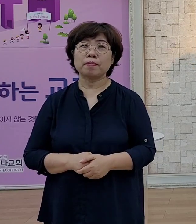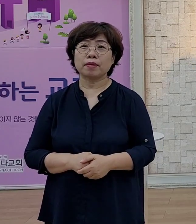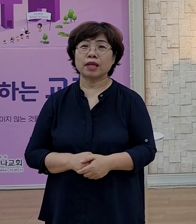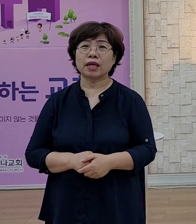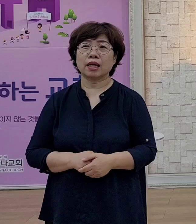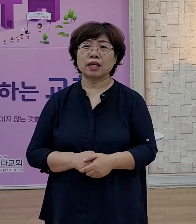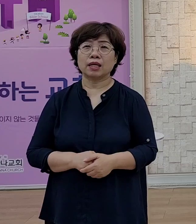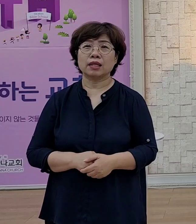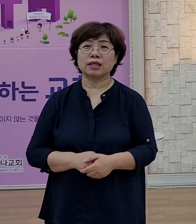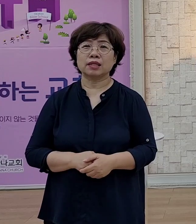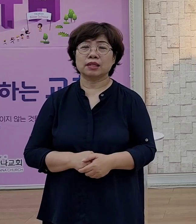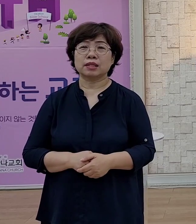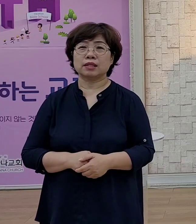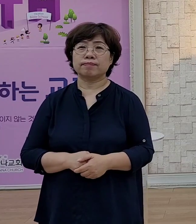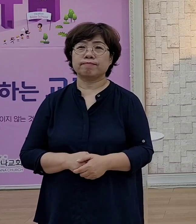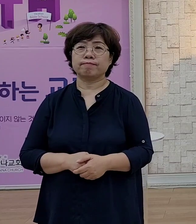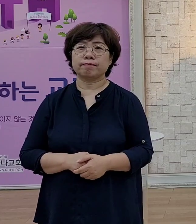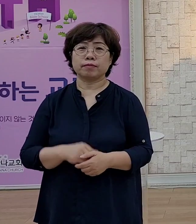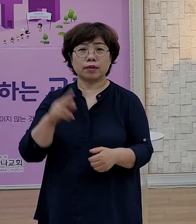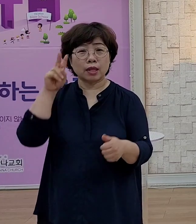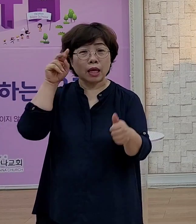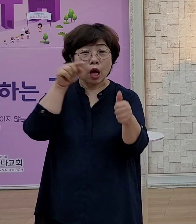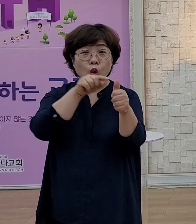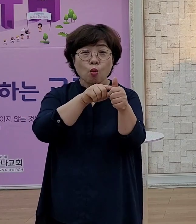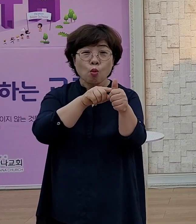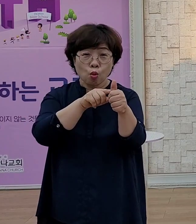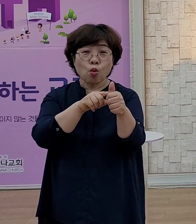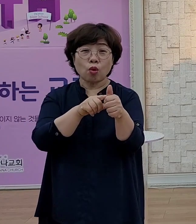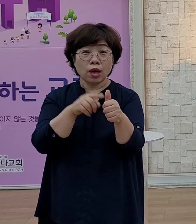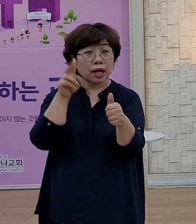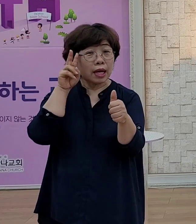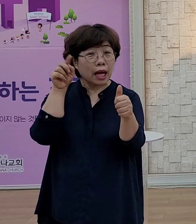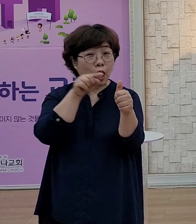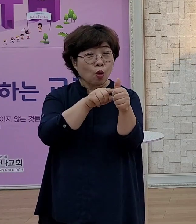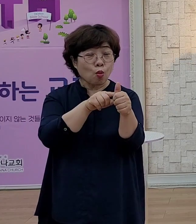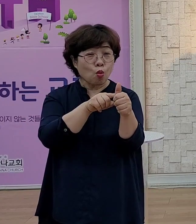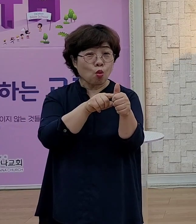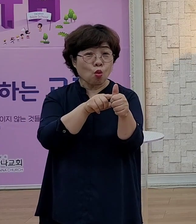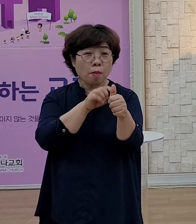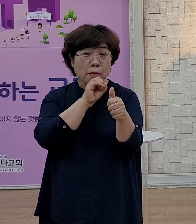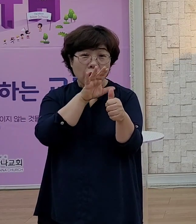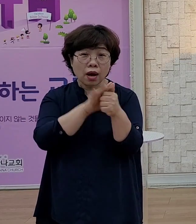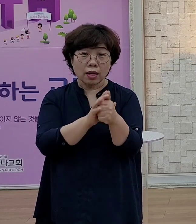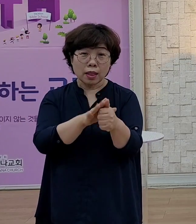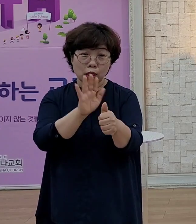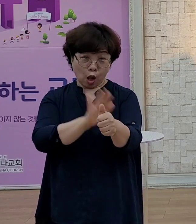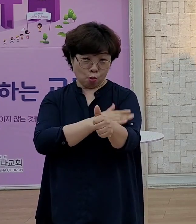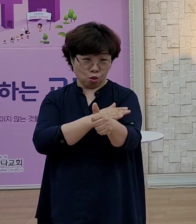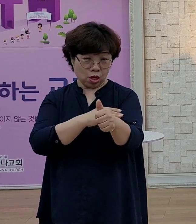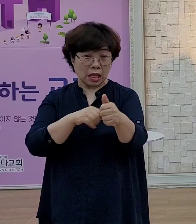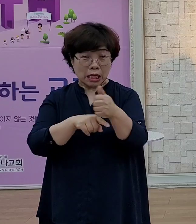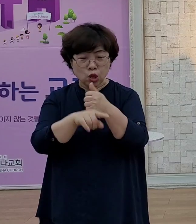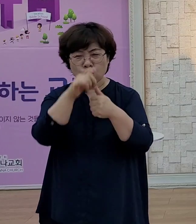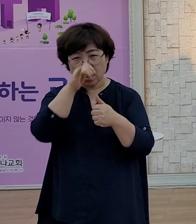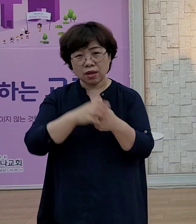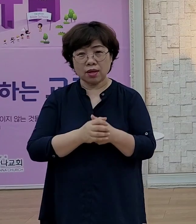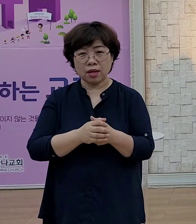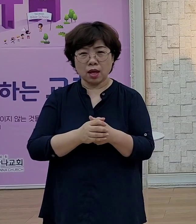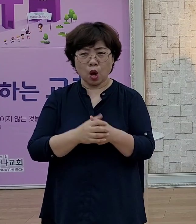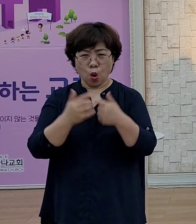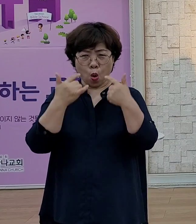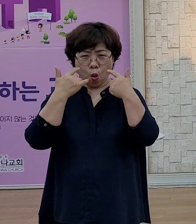사람이 지금 잘못되었다고 말하는가? 이게 중요한 핵심입니다. 이런 완벽한